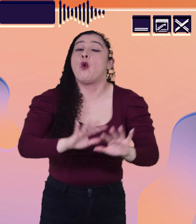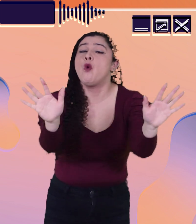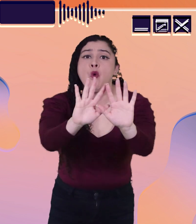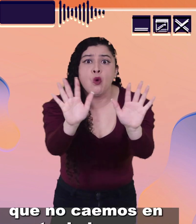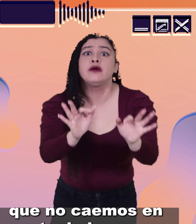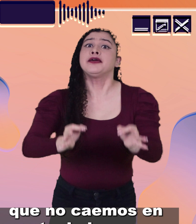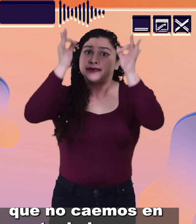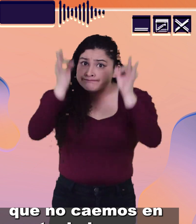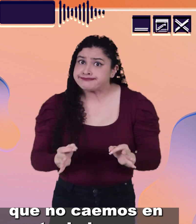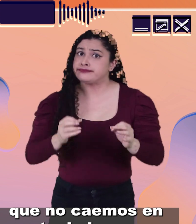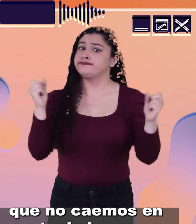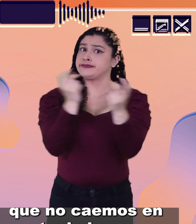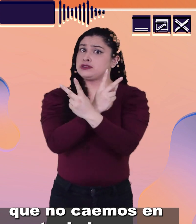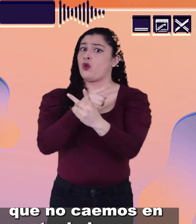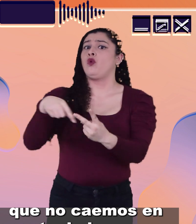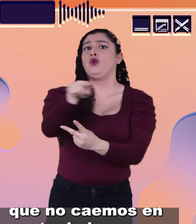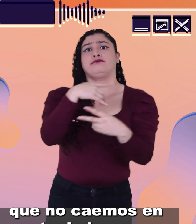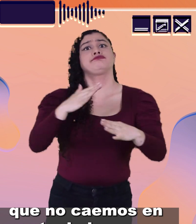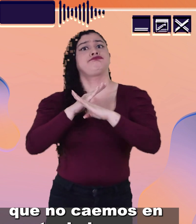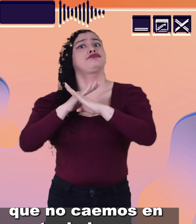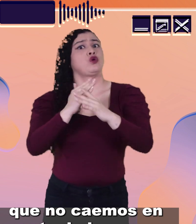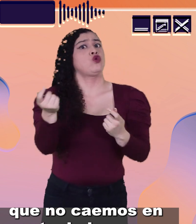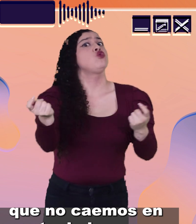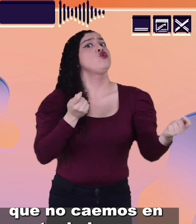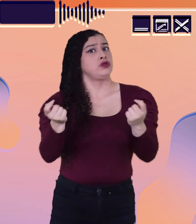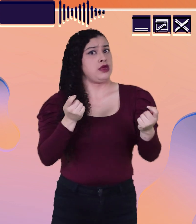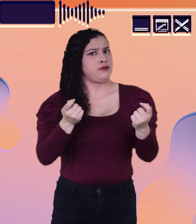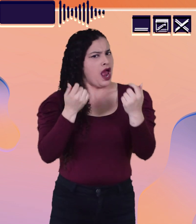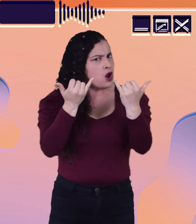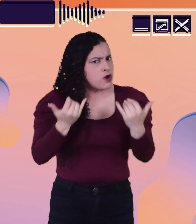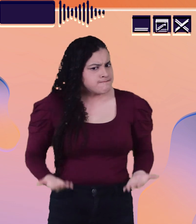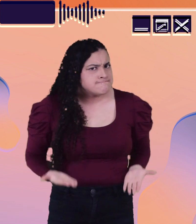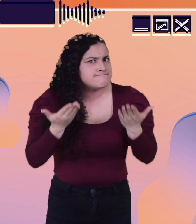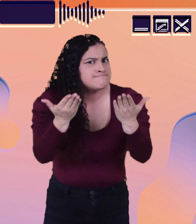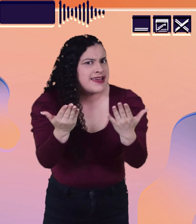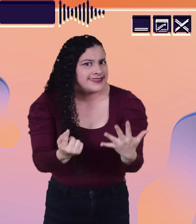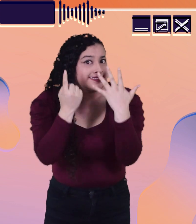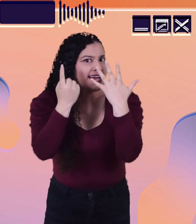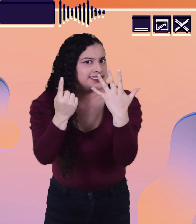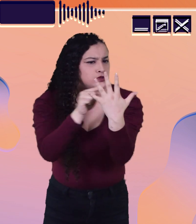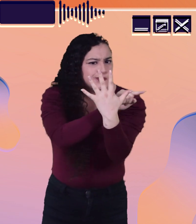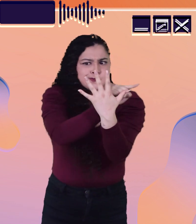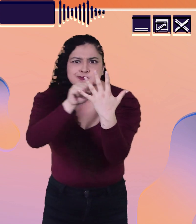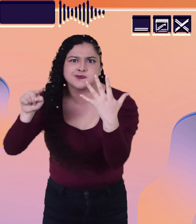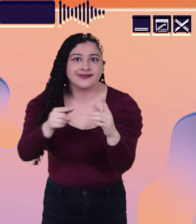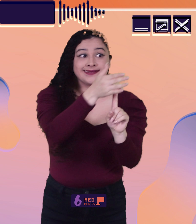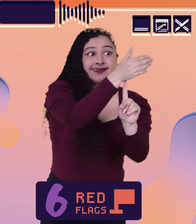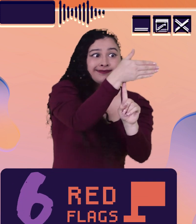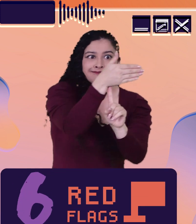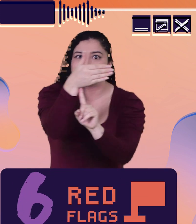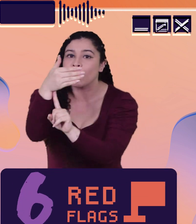normalizadas que no caemos en cuenta de lo que son en realidad. Por eso les compartimos 6 red flags